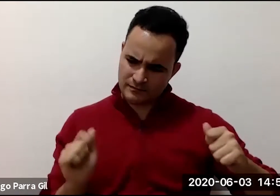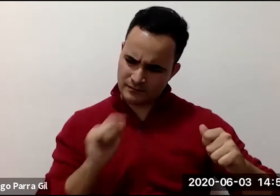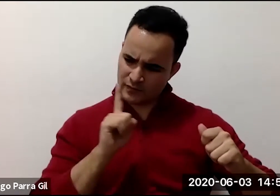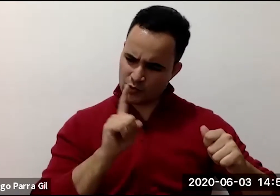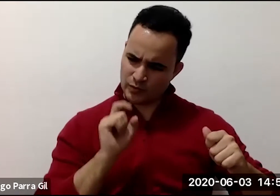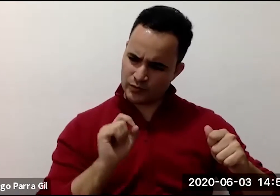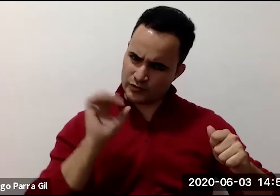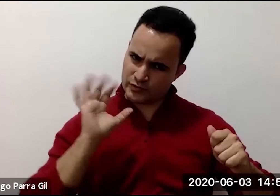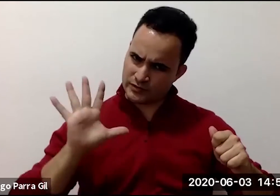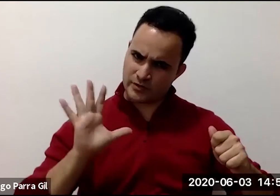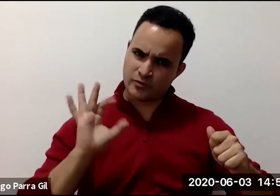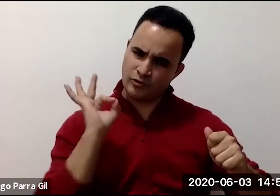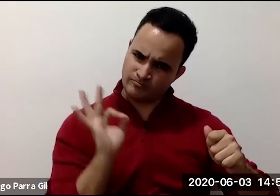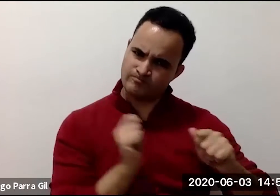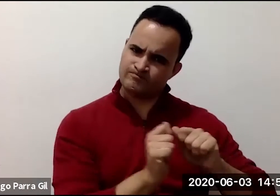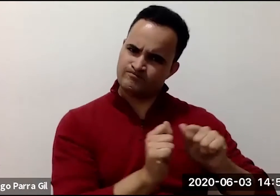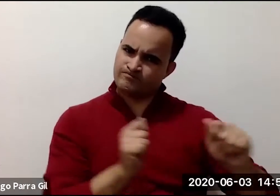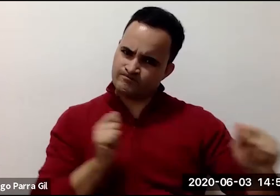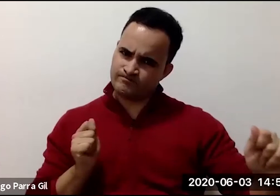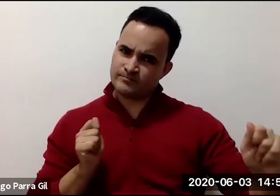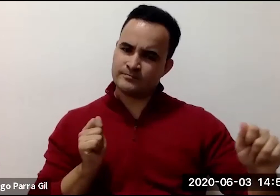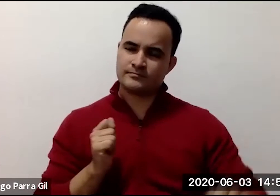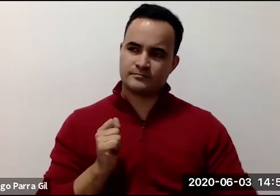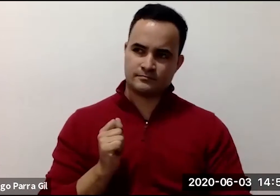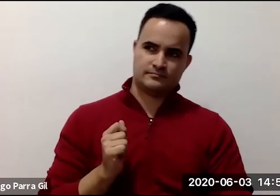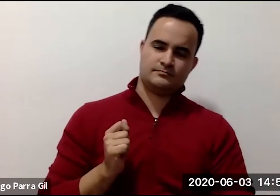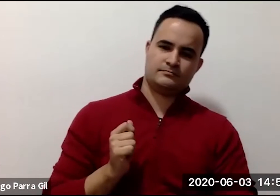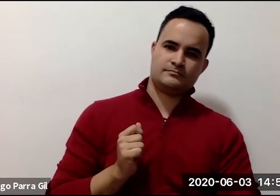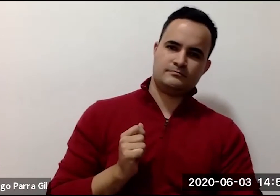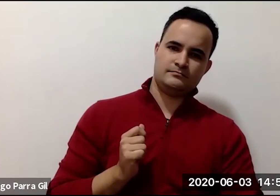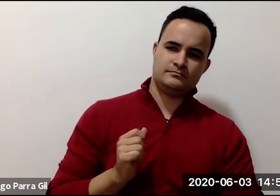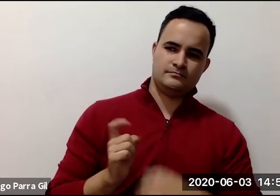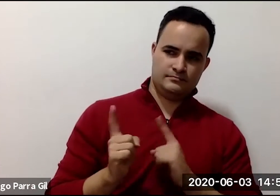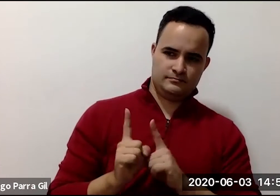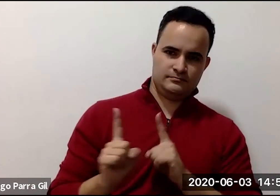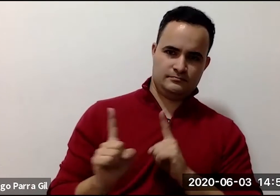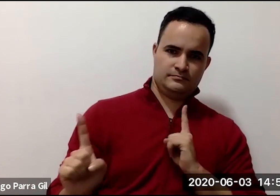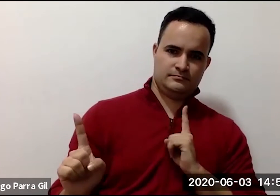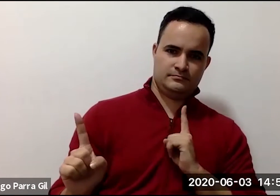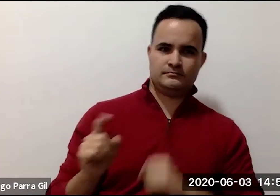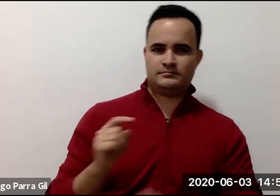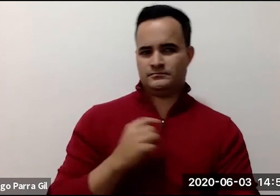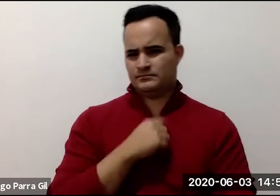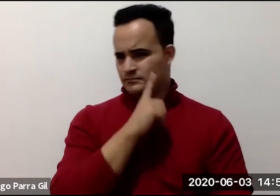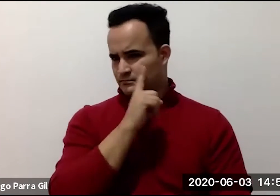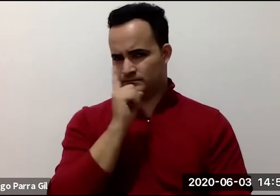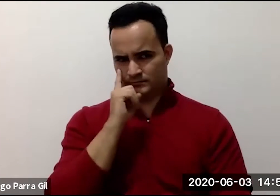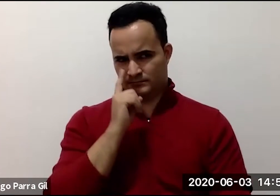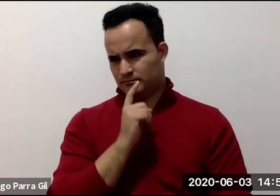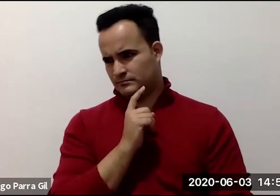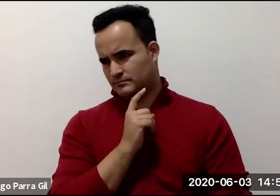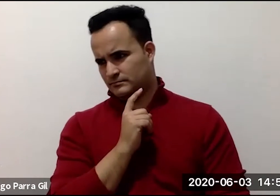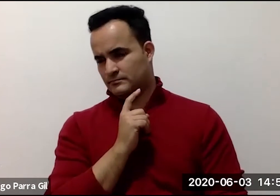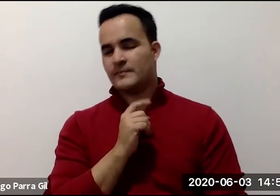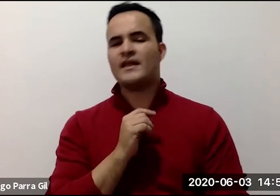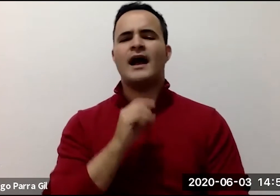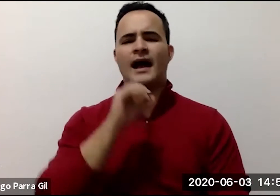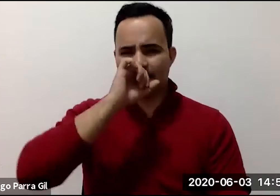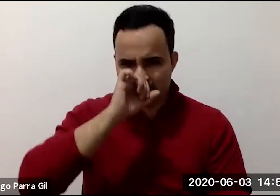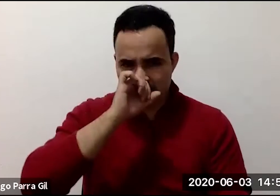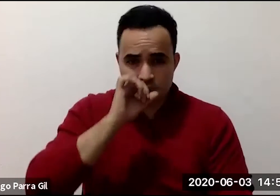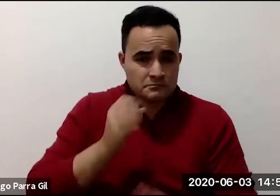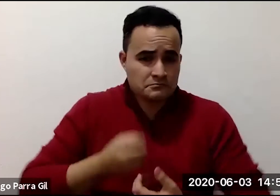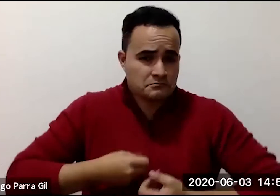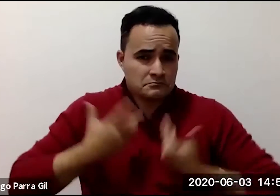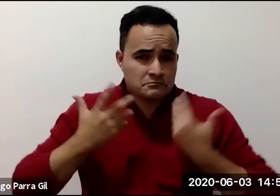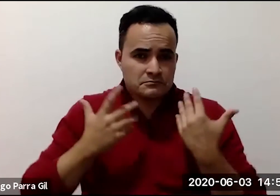¿no? Te miran con ojos sospechosos si estás estornudando, si se te ve